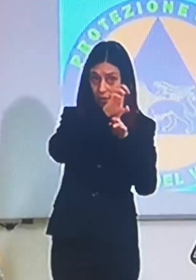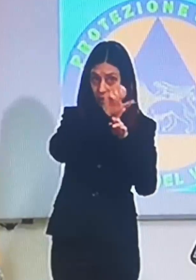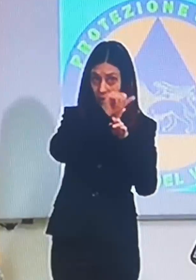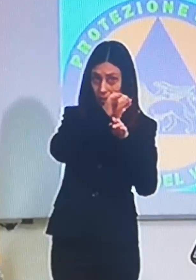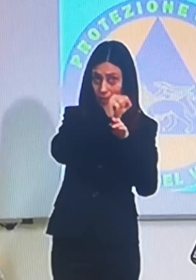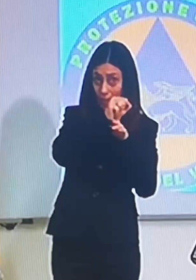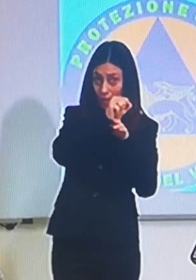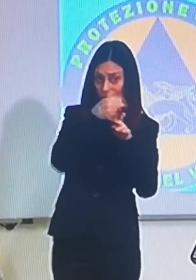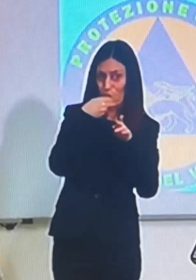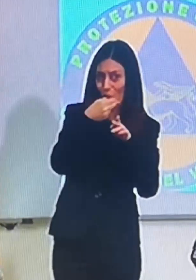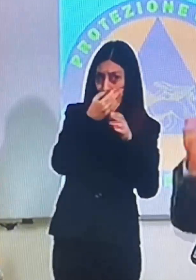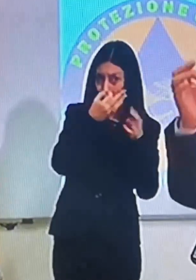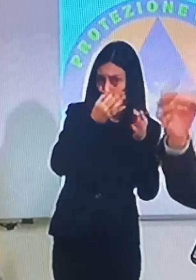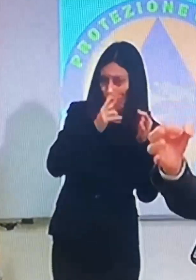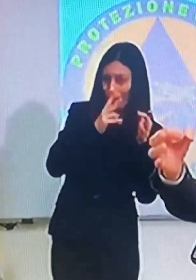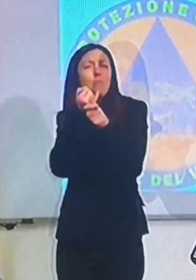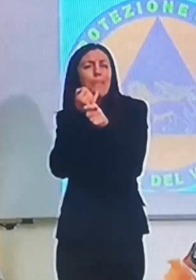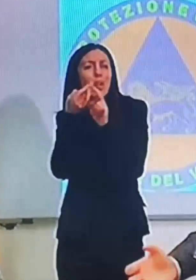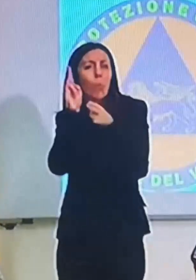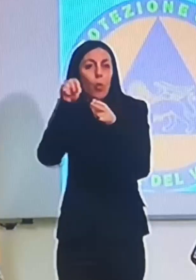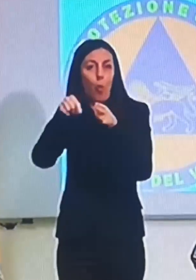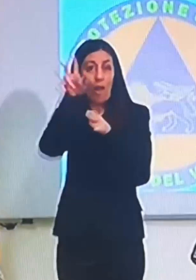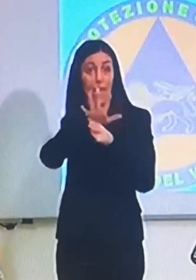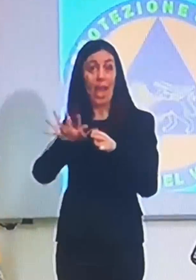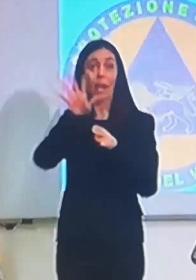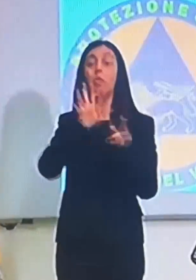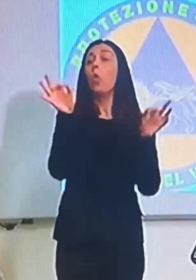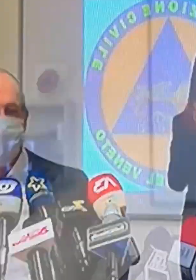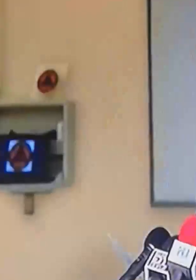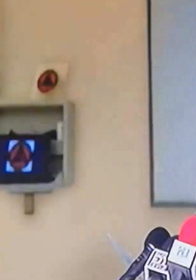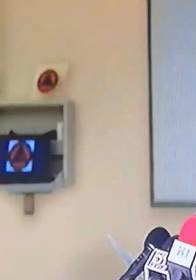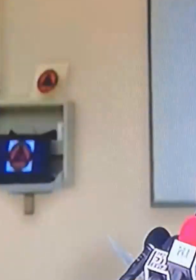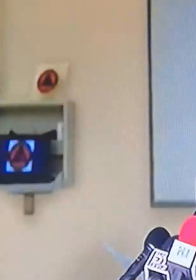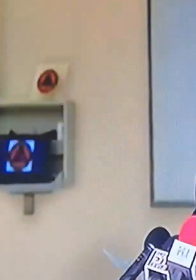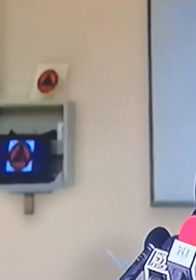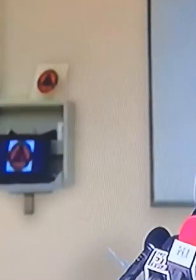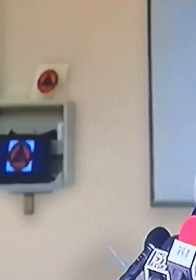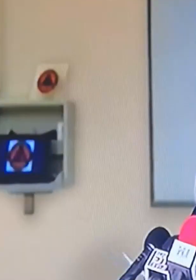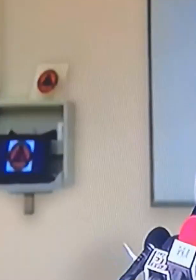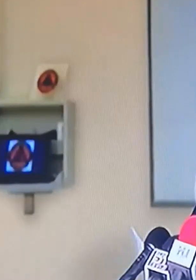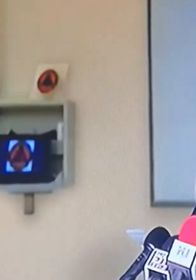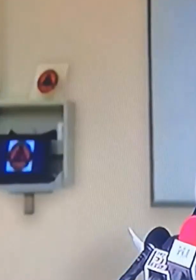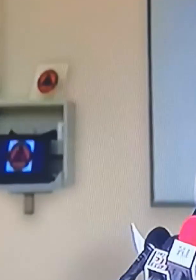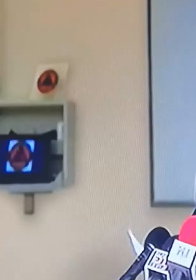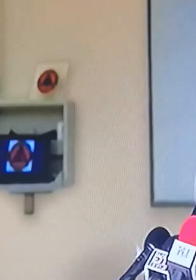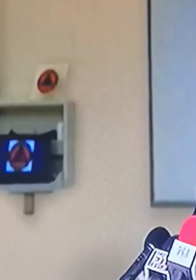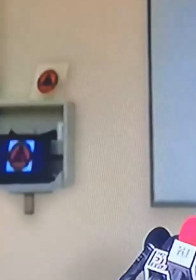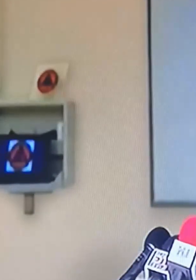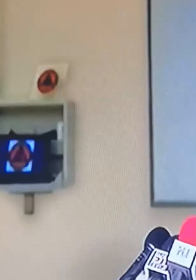lo pronuncio sempre male, chiudi Laghi, chiudi Roccapietore. Buonasera Zaia.